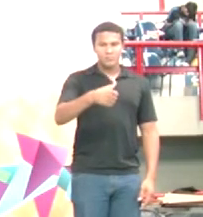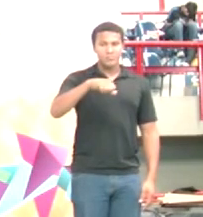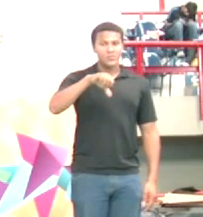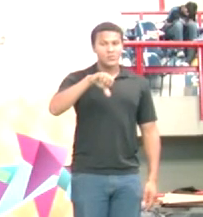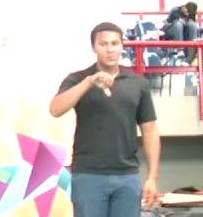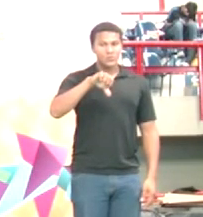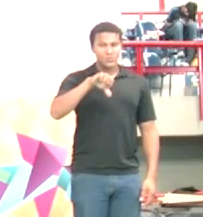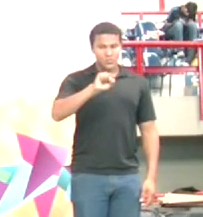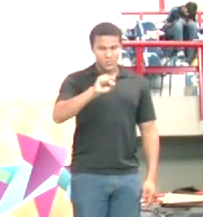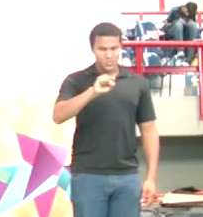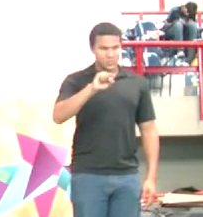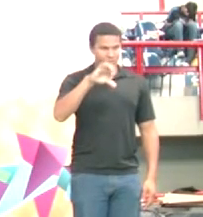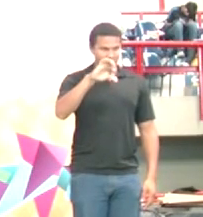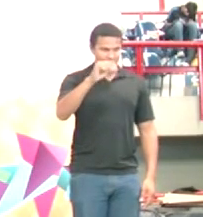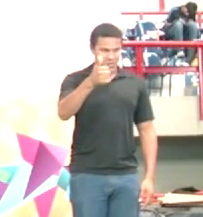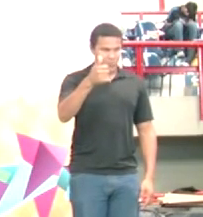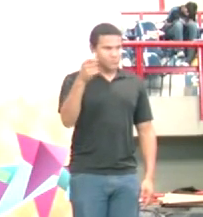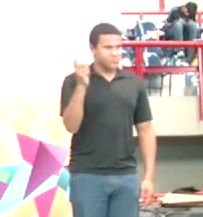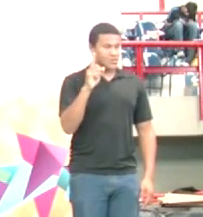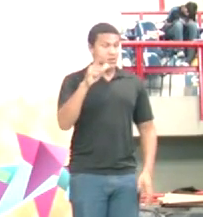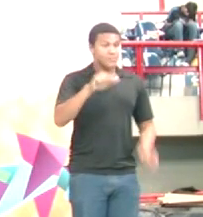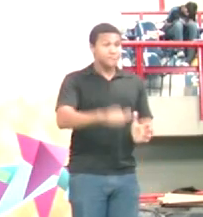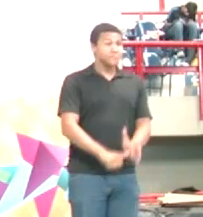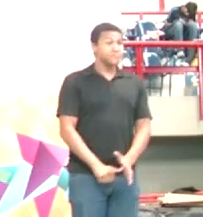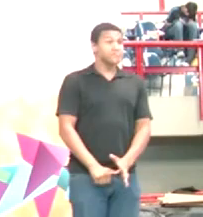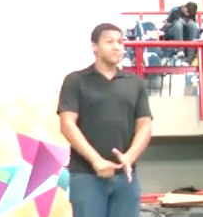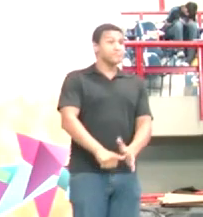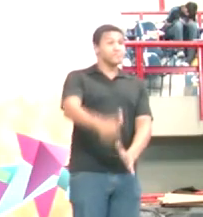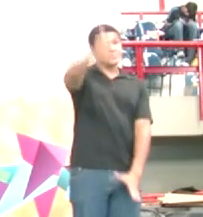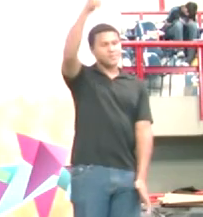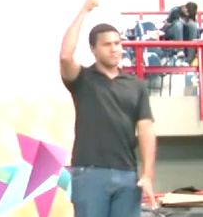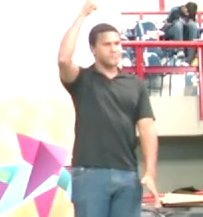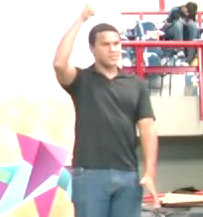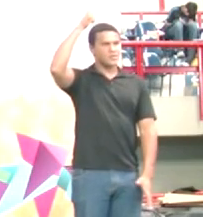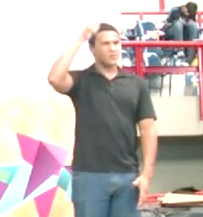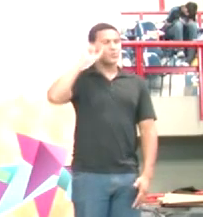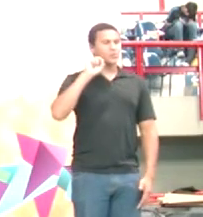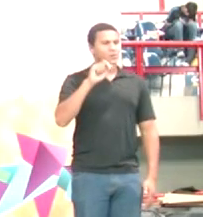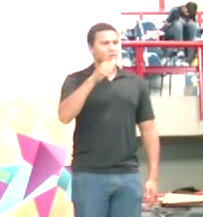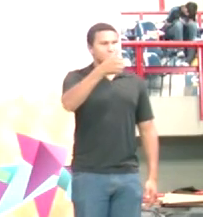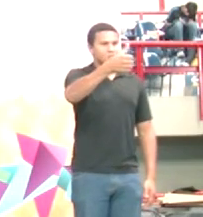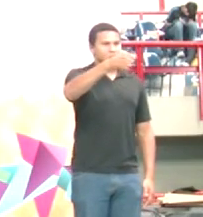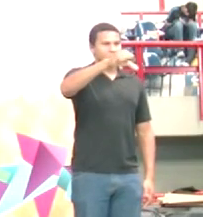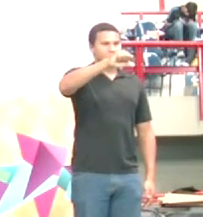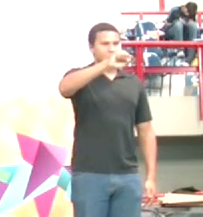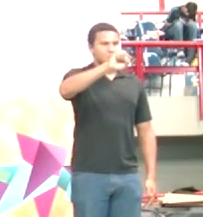aqui é a segunda. A primeira de todas é